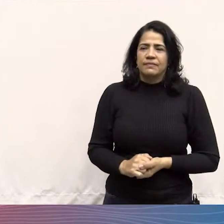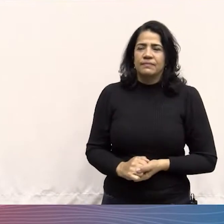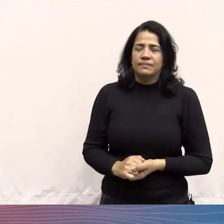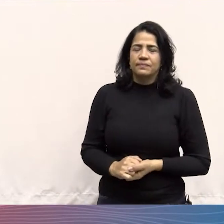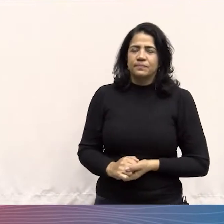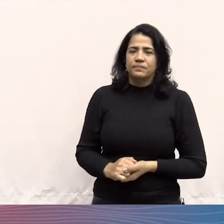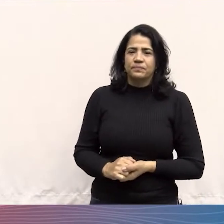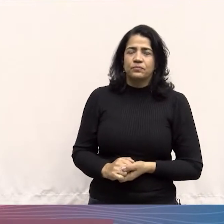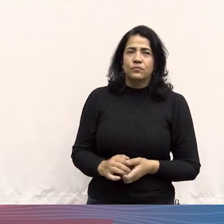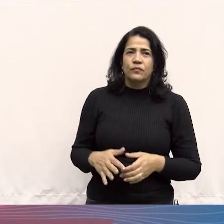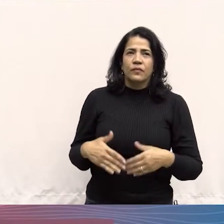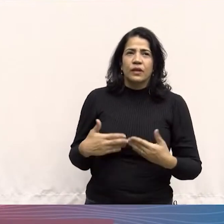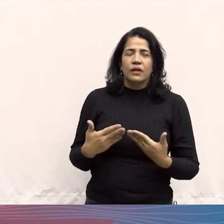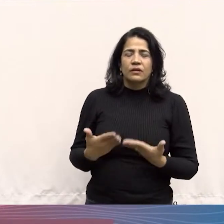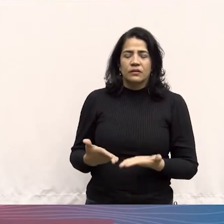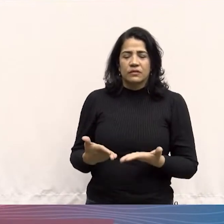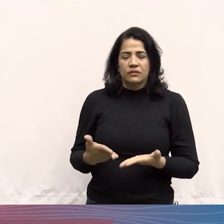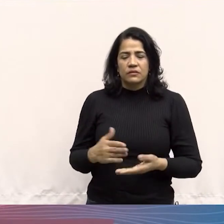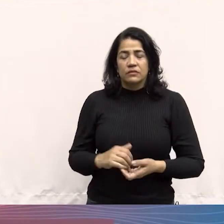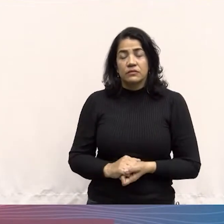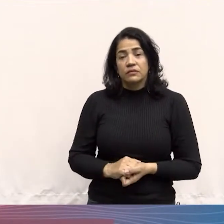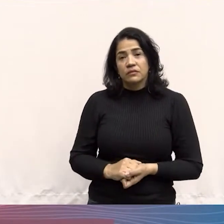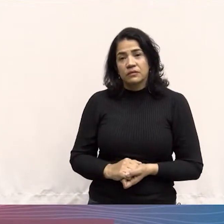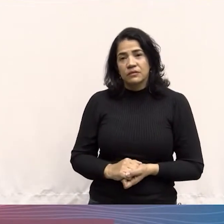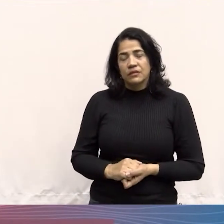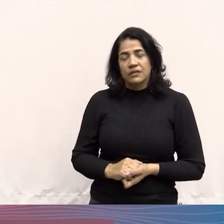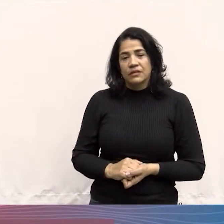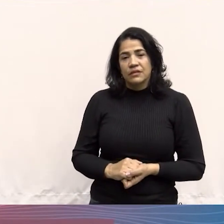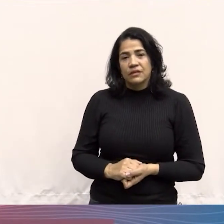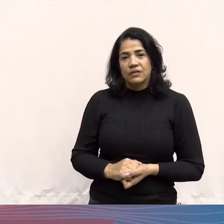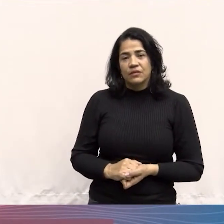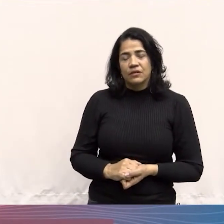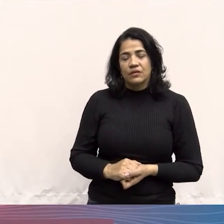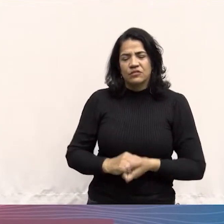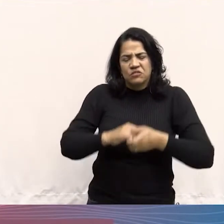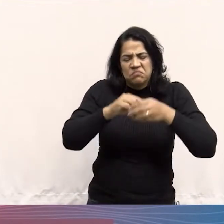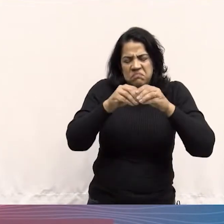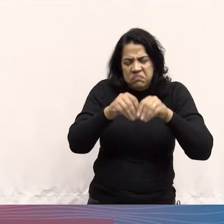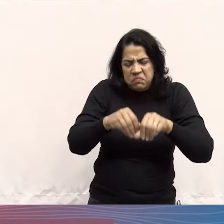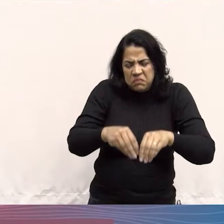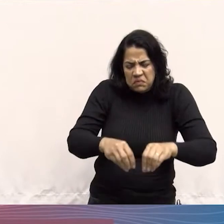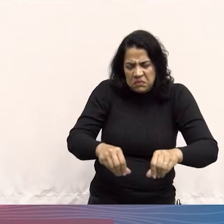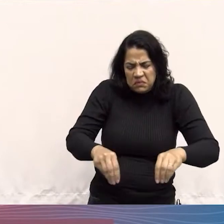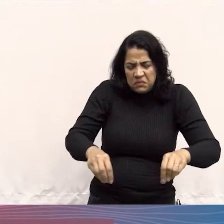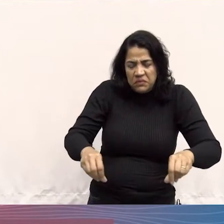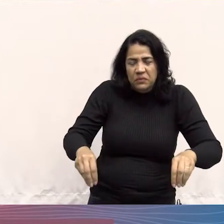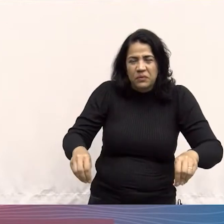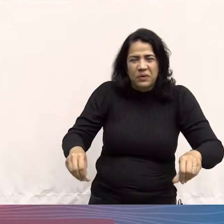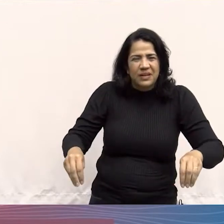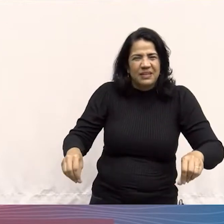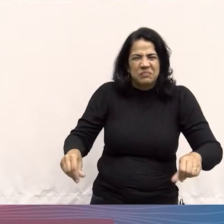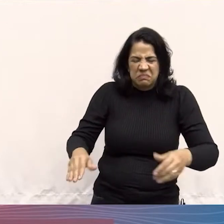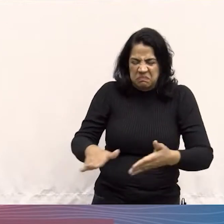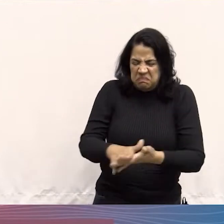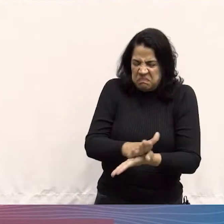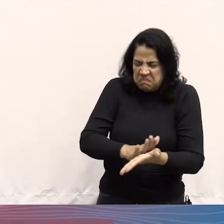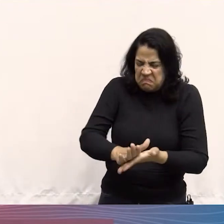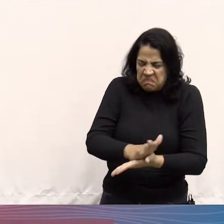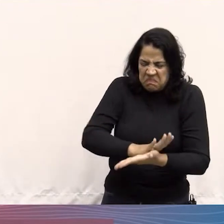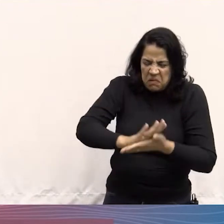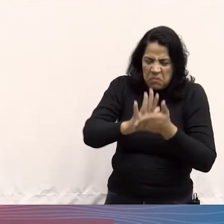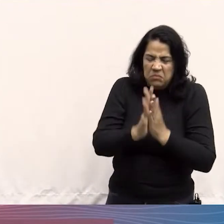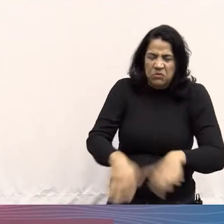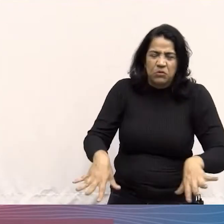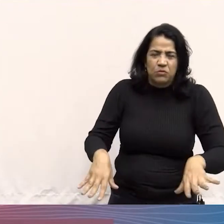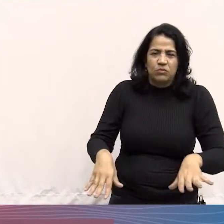esmiuçou. E então não foi juntamente esmiuçado o ferro, o barro, o bronze,